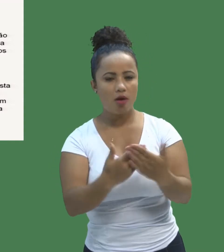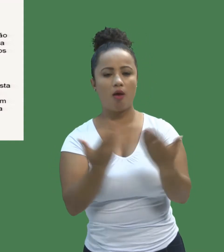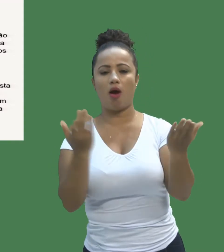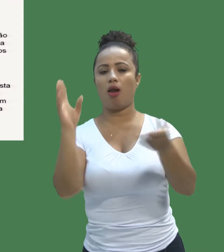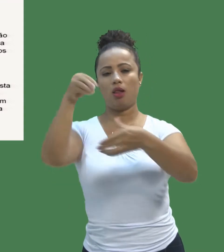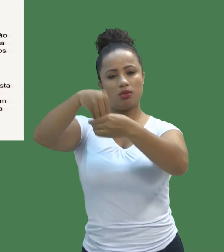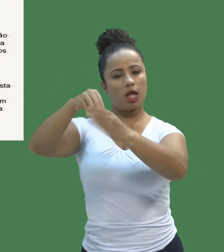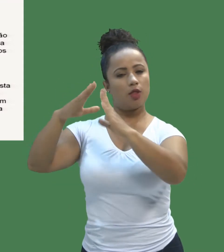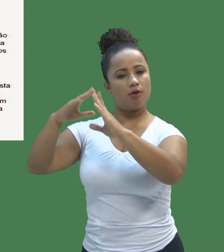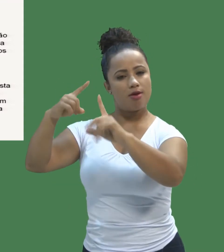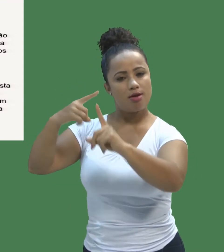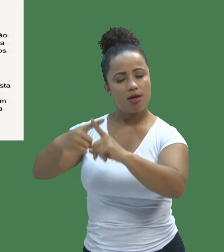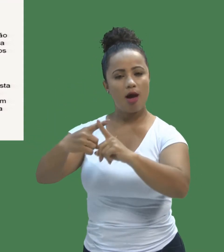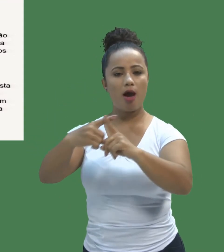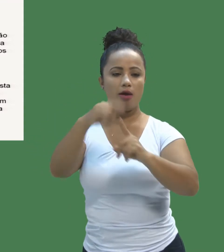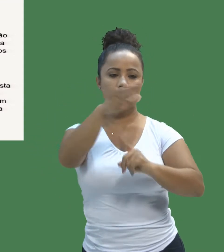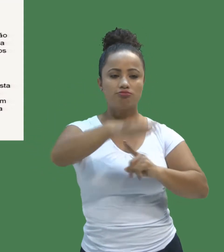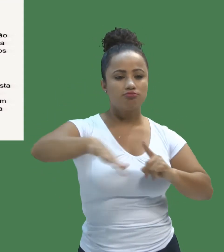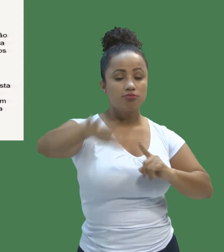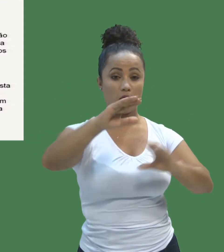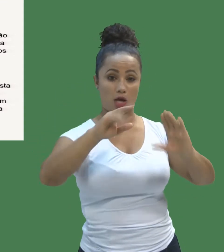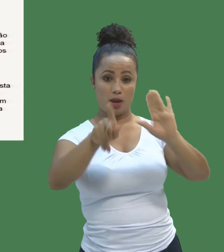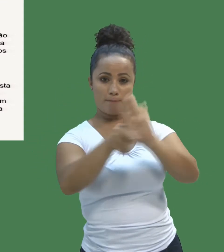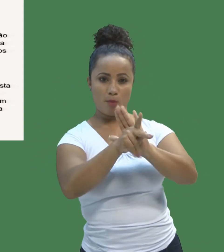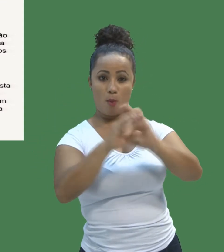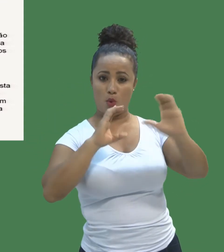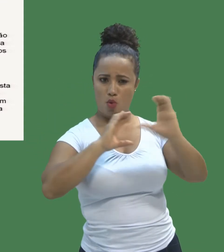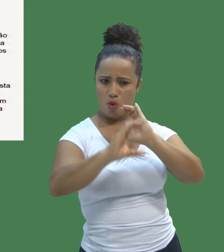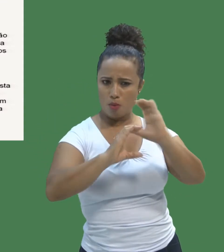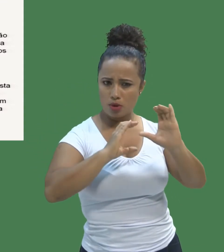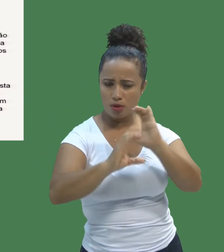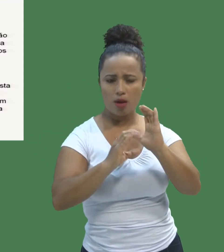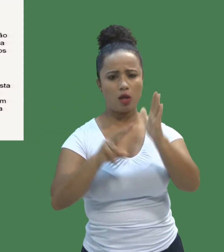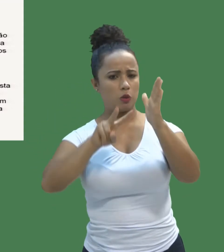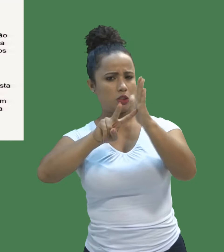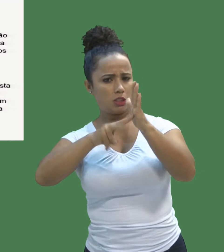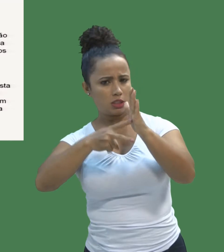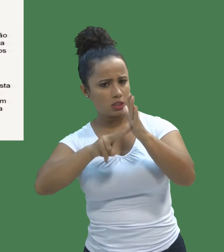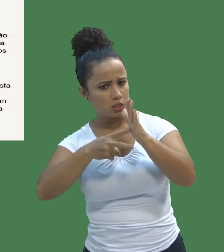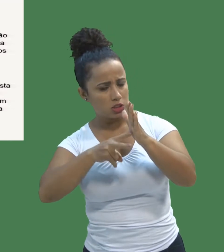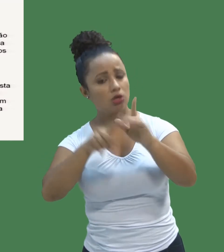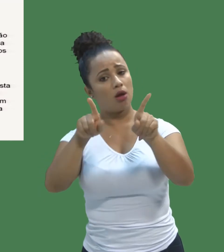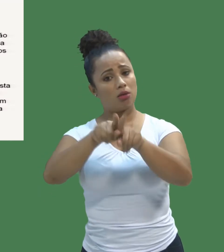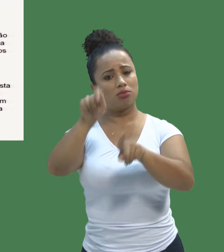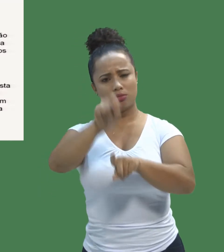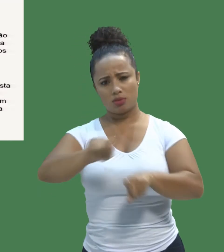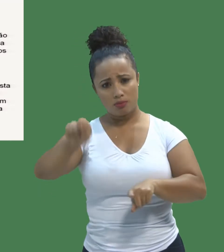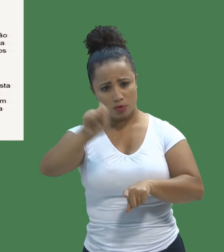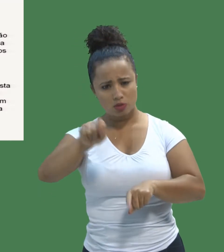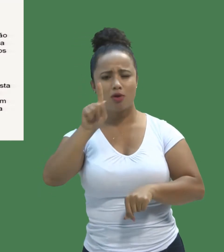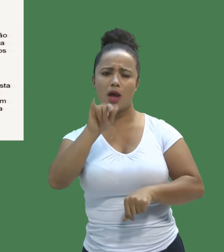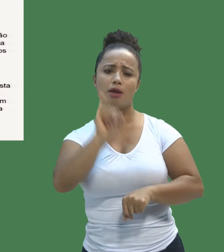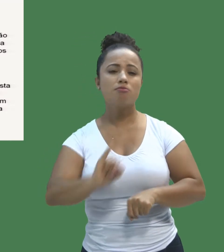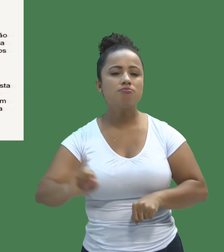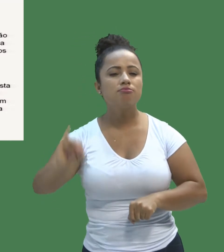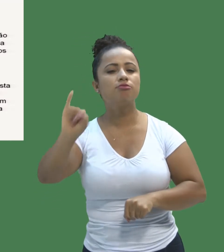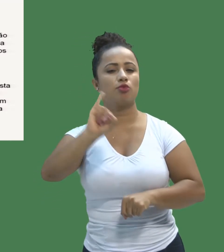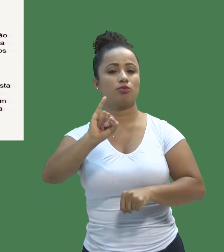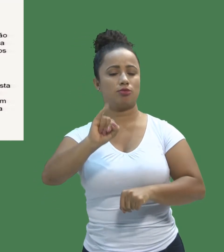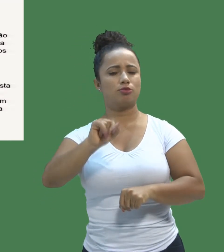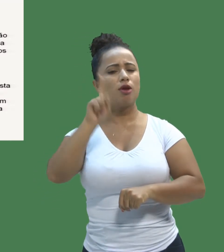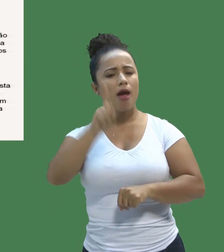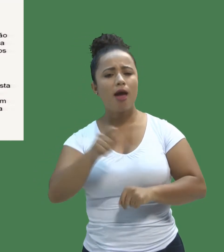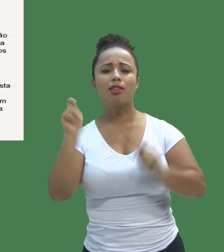nos sindicatos e associações é importante e pode tornar-se decisivo para que se